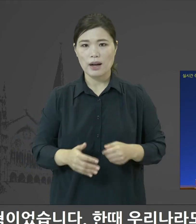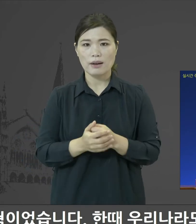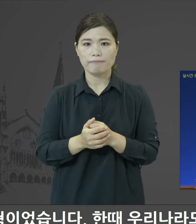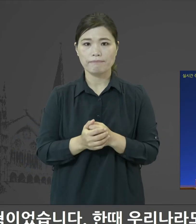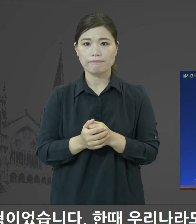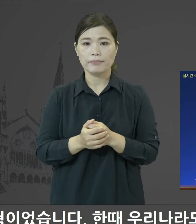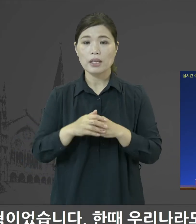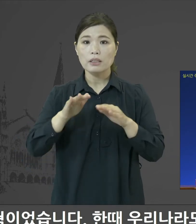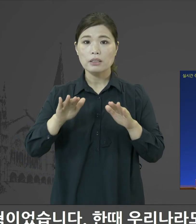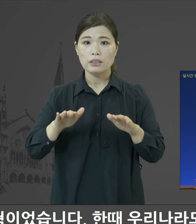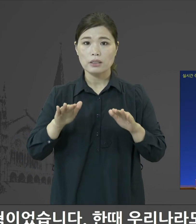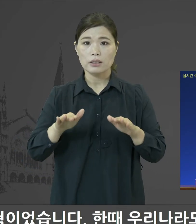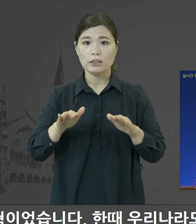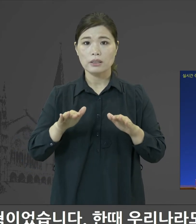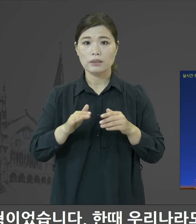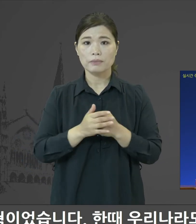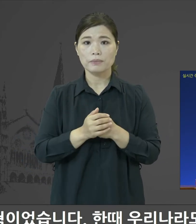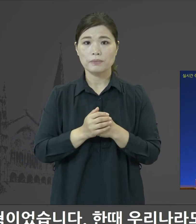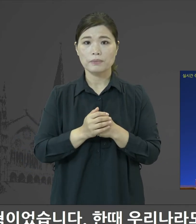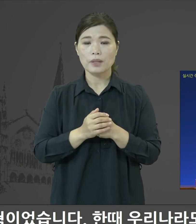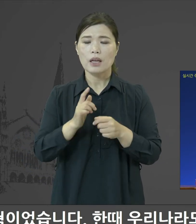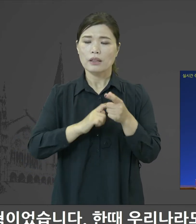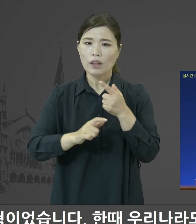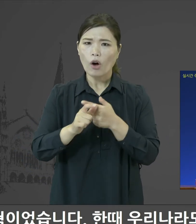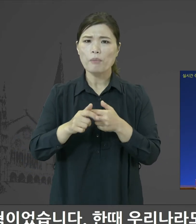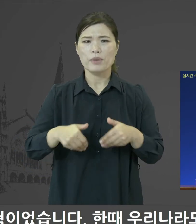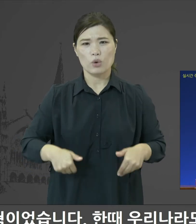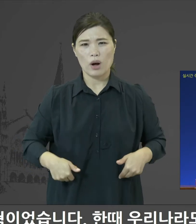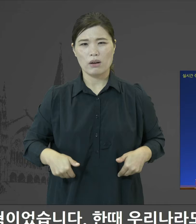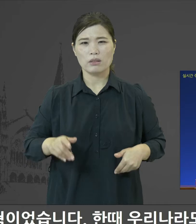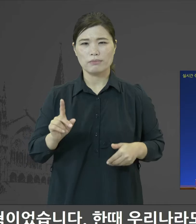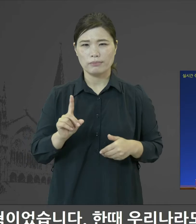그런데 이 시대에 우리에게 더욱 필요한 것은